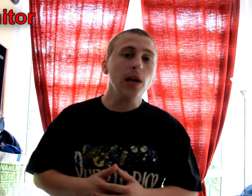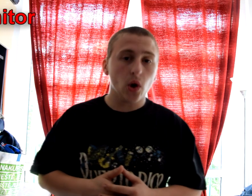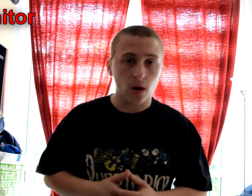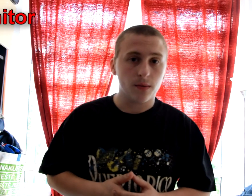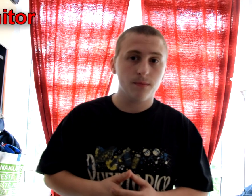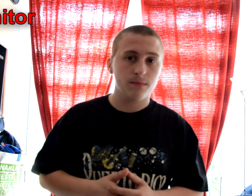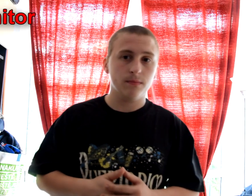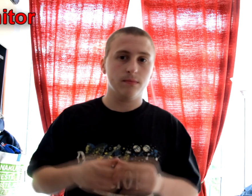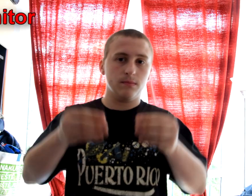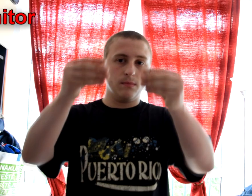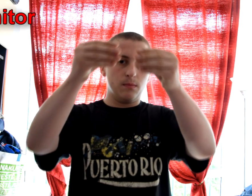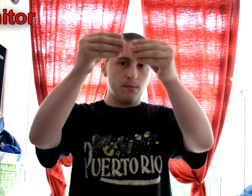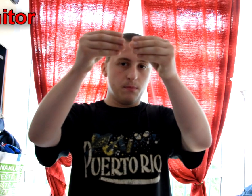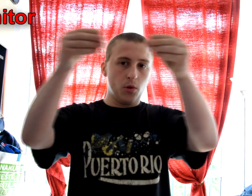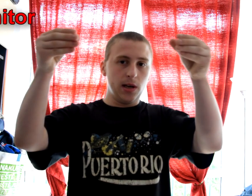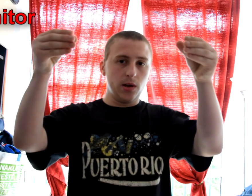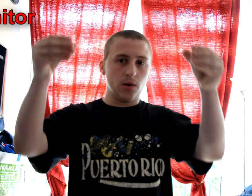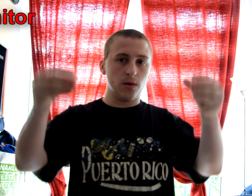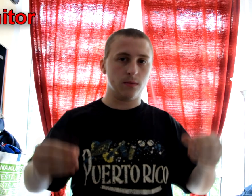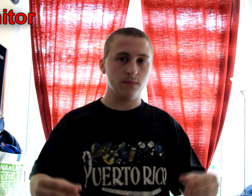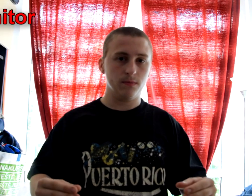Monitor. Monitor.